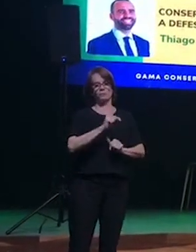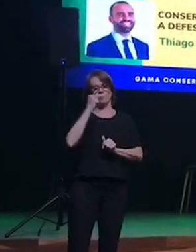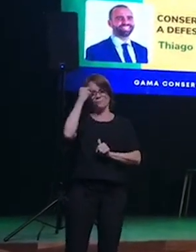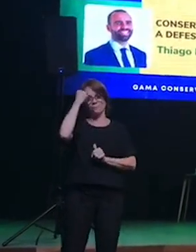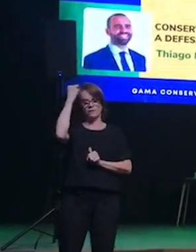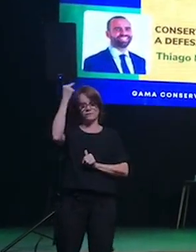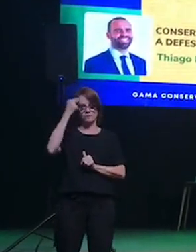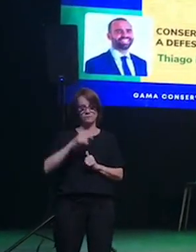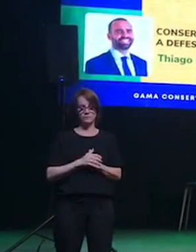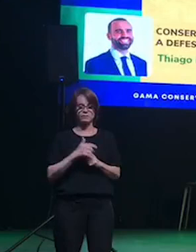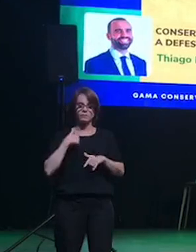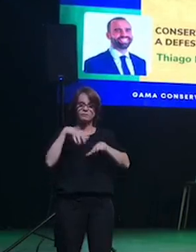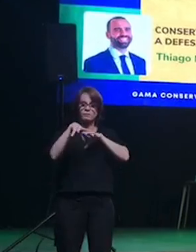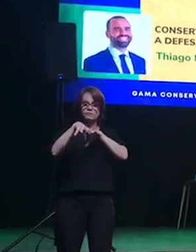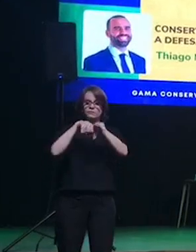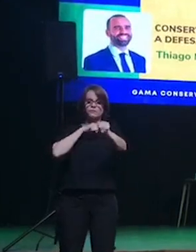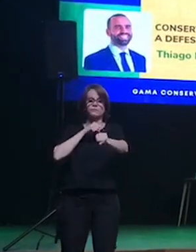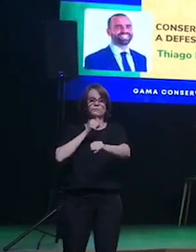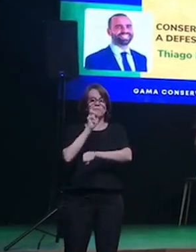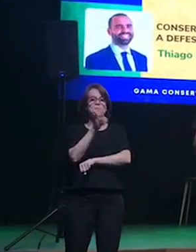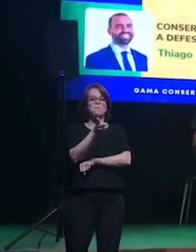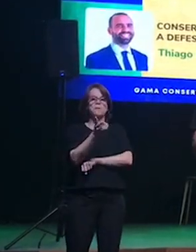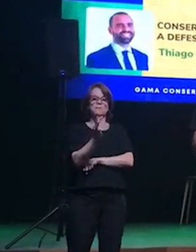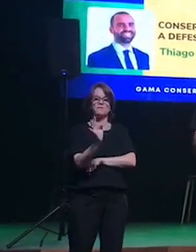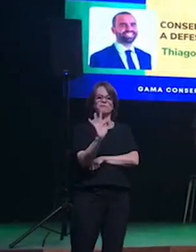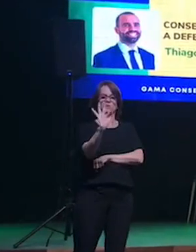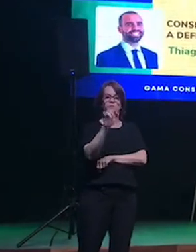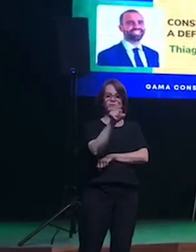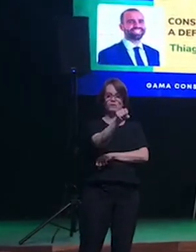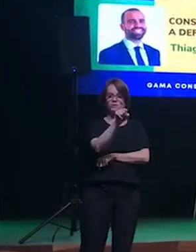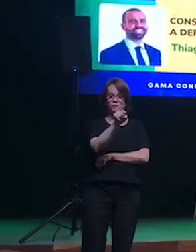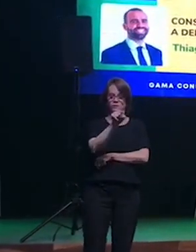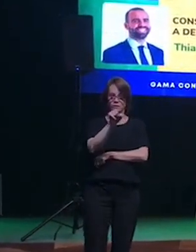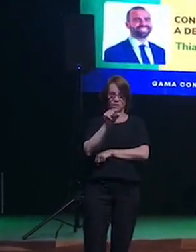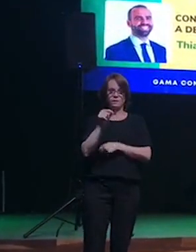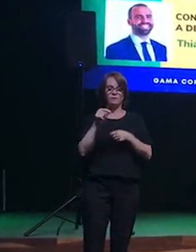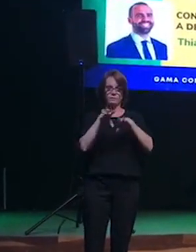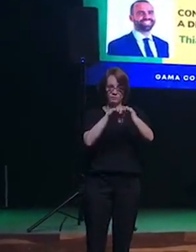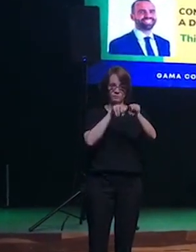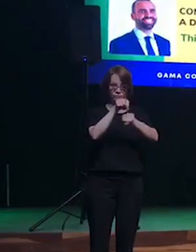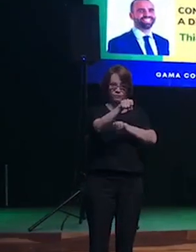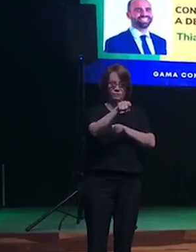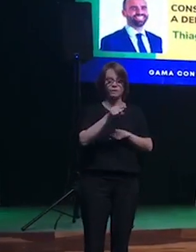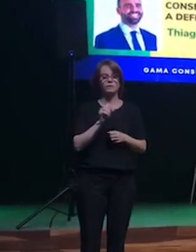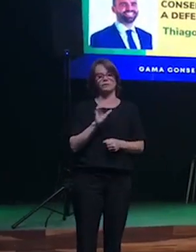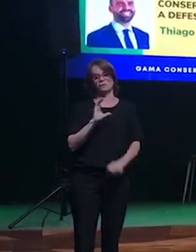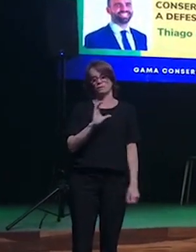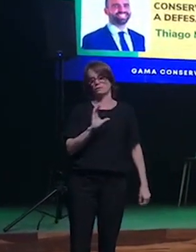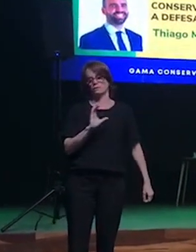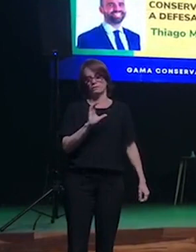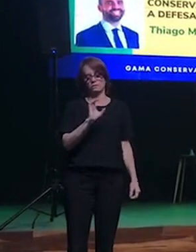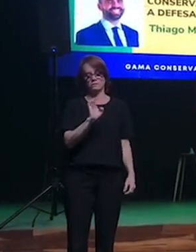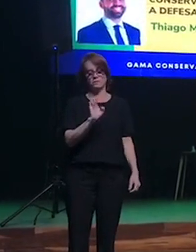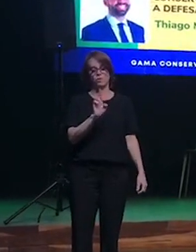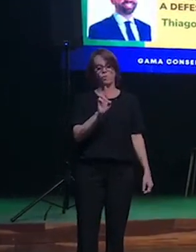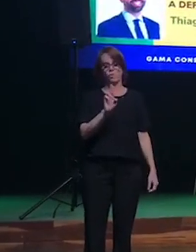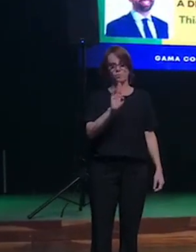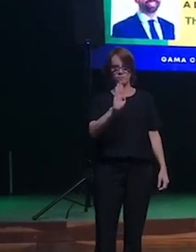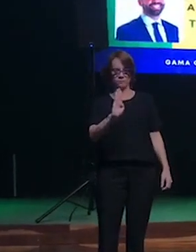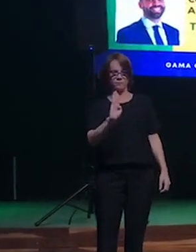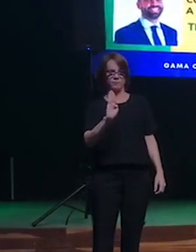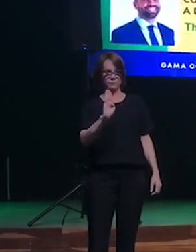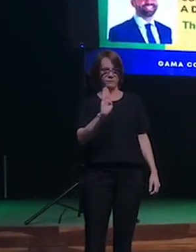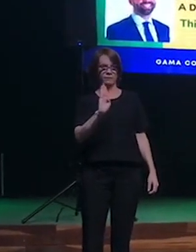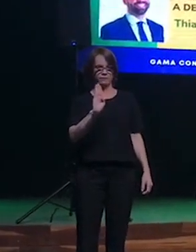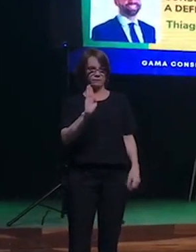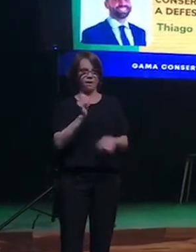Eu me formei na faculdade onde ele preside o DCE. Eu me formei em Direito no CEUB em 2008. Parece que